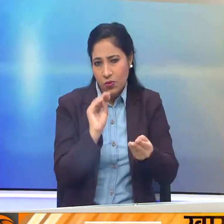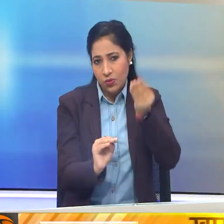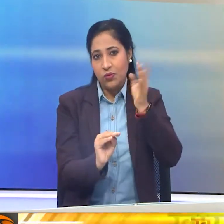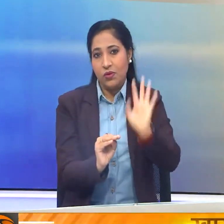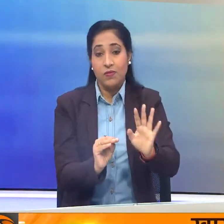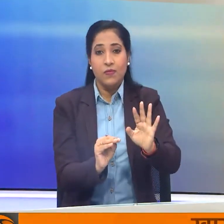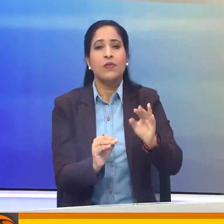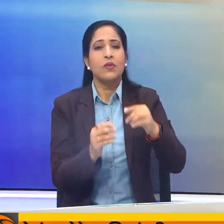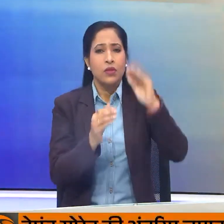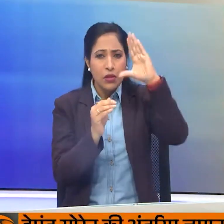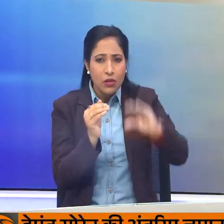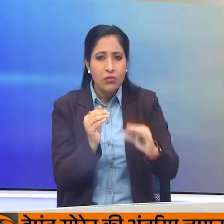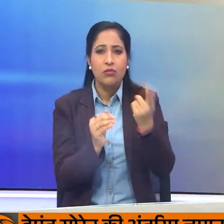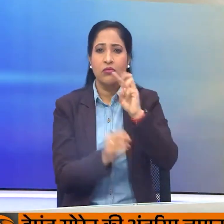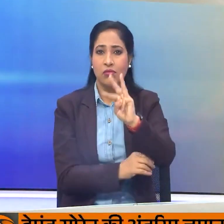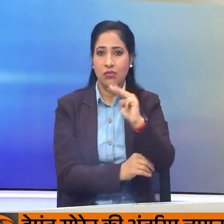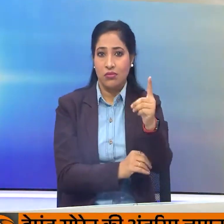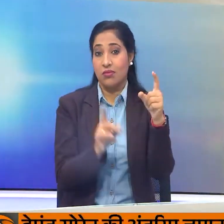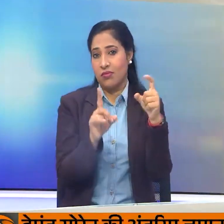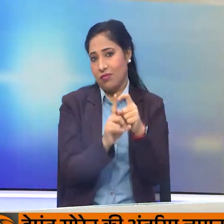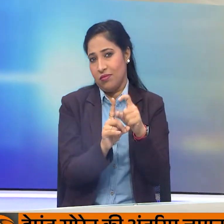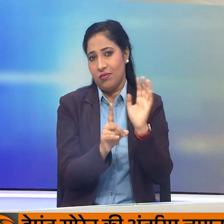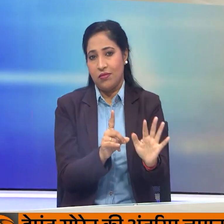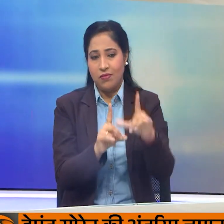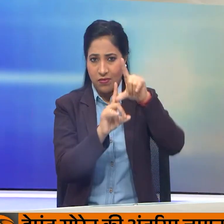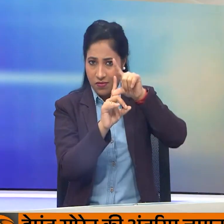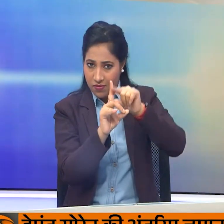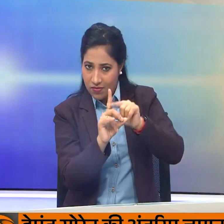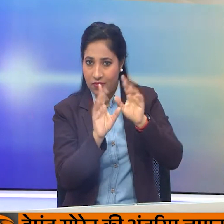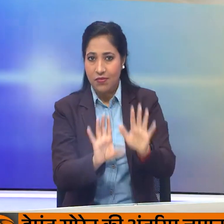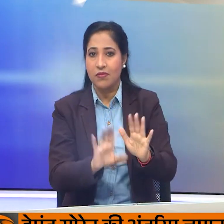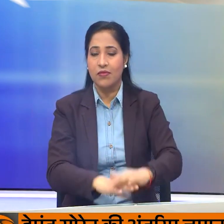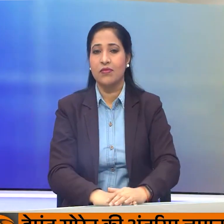और न्यूनतम तापमान 31 डिग्री सेल्सियस के आसपास रहा है।